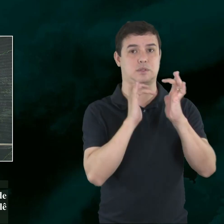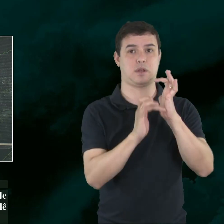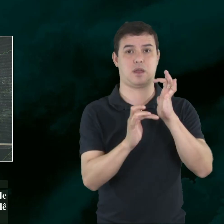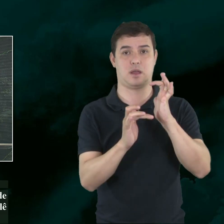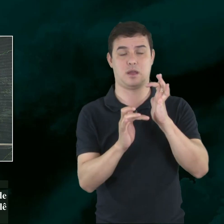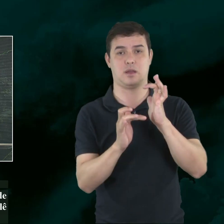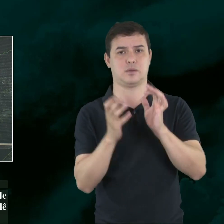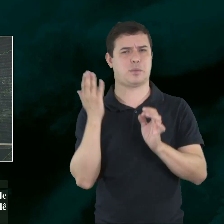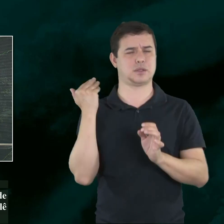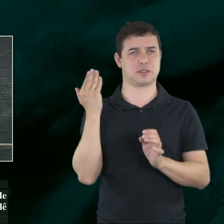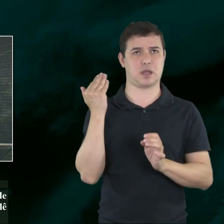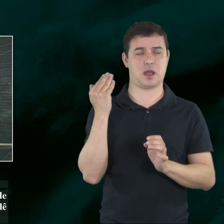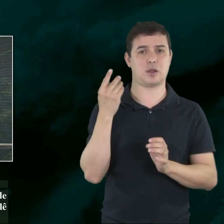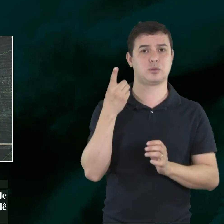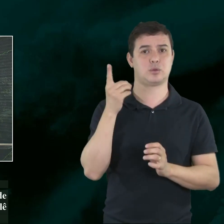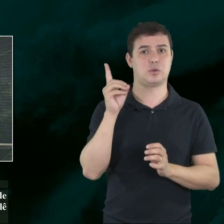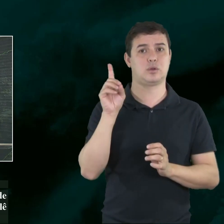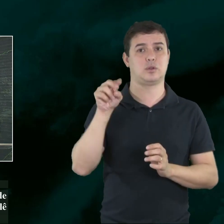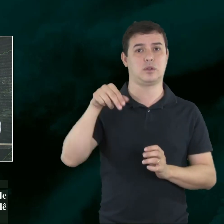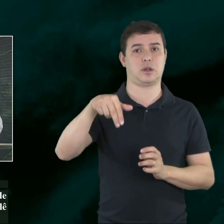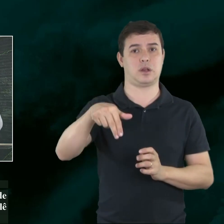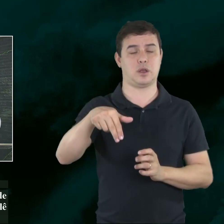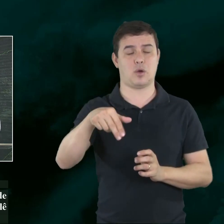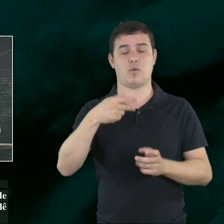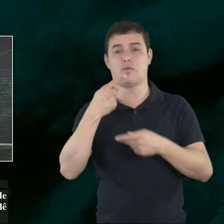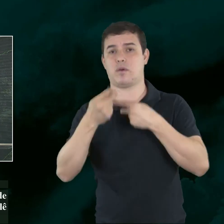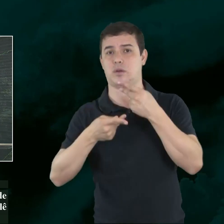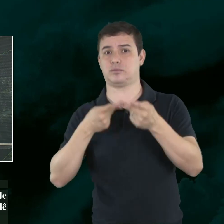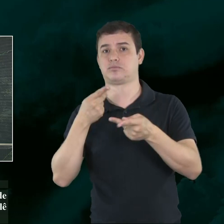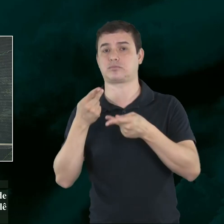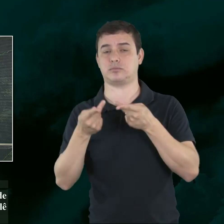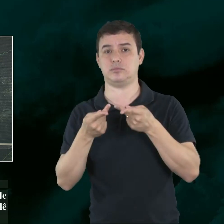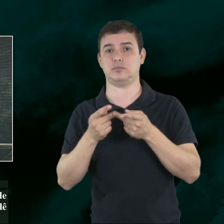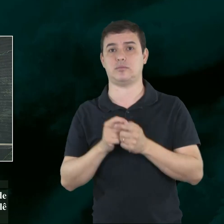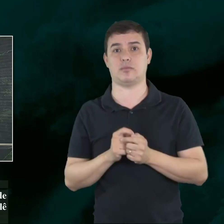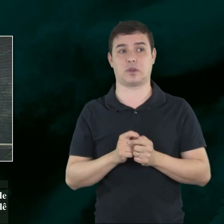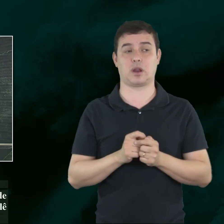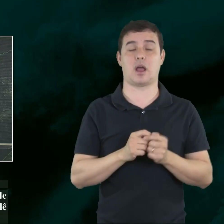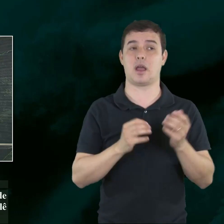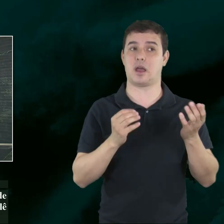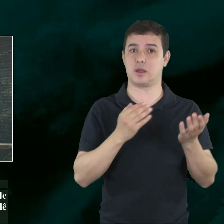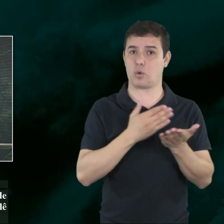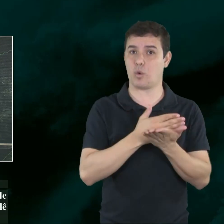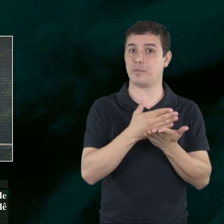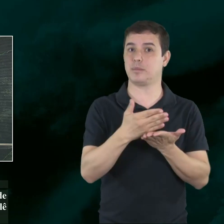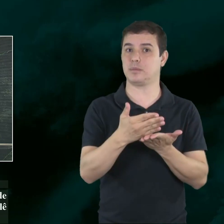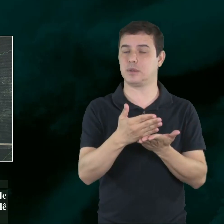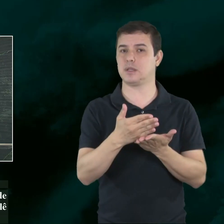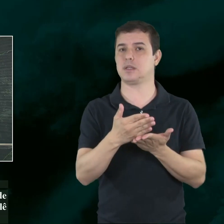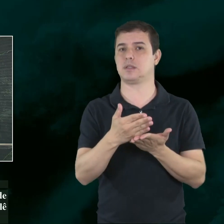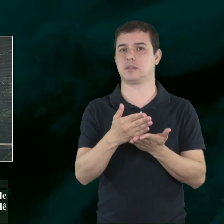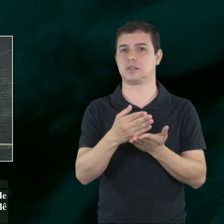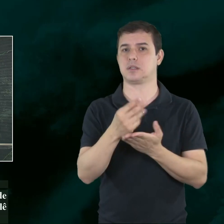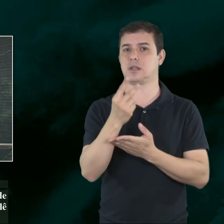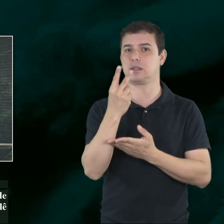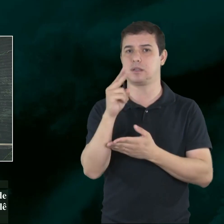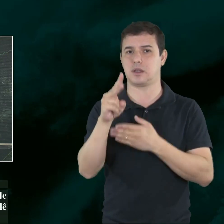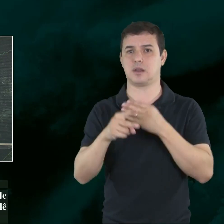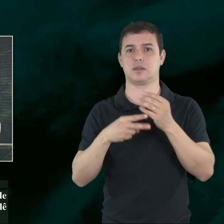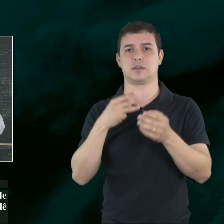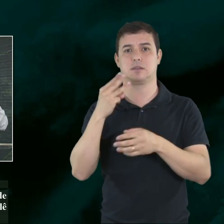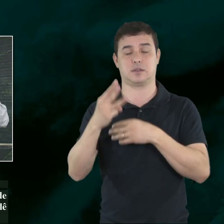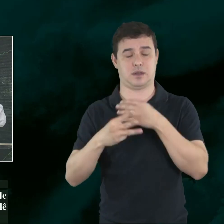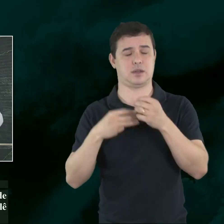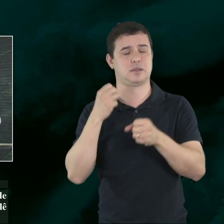santo, quem lê entenda, aí sim começa a grande tribulação, que já foi explicado várias vezes